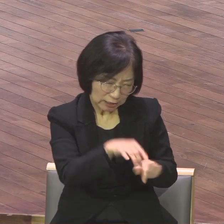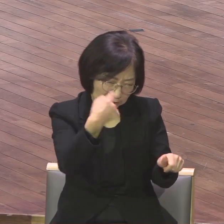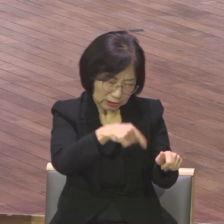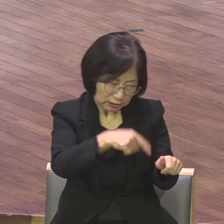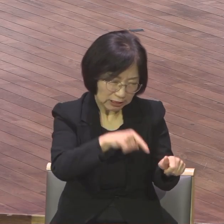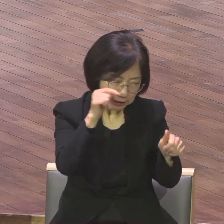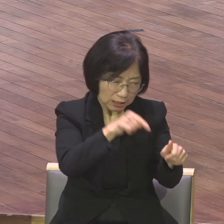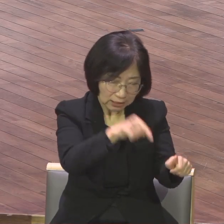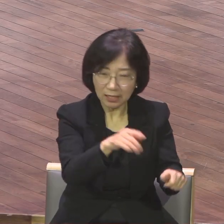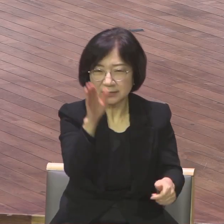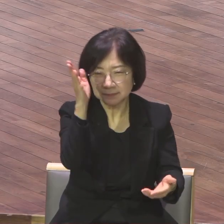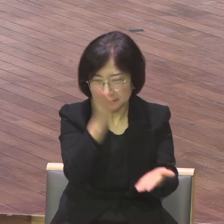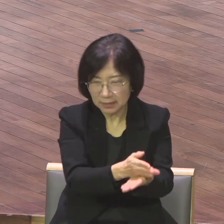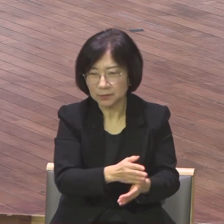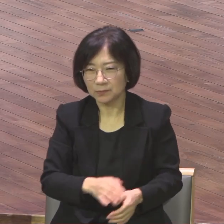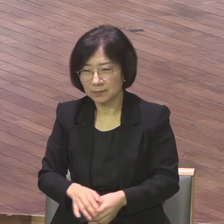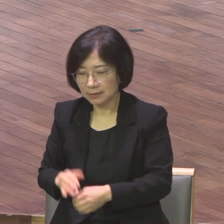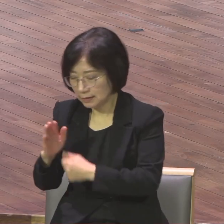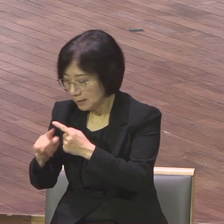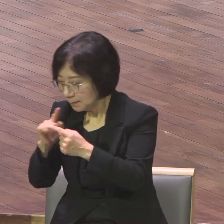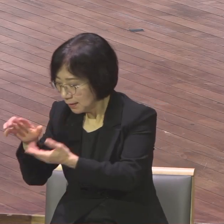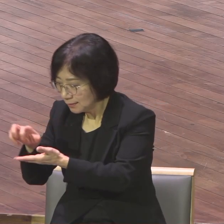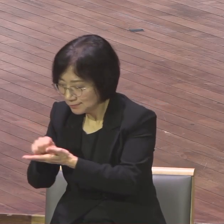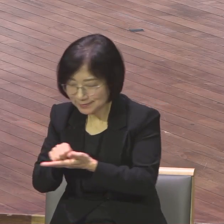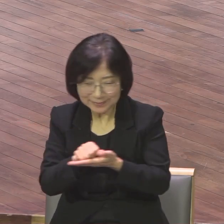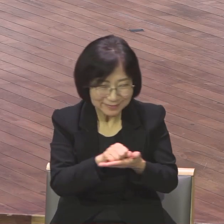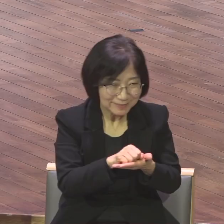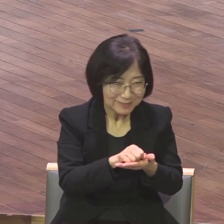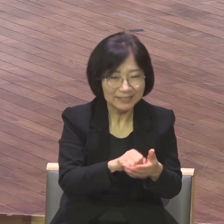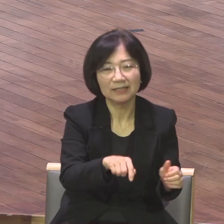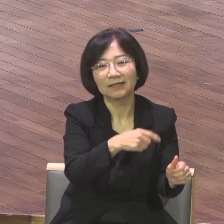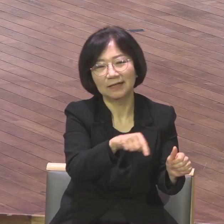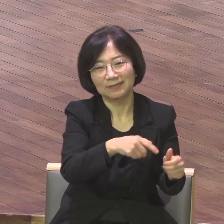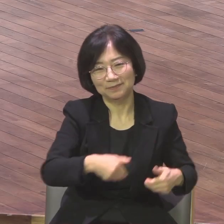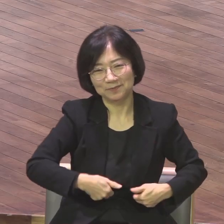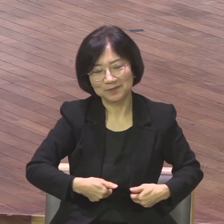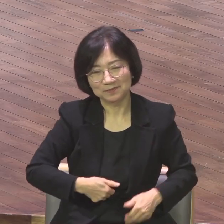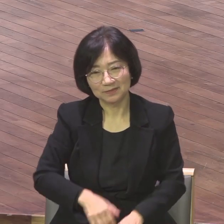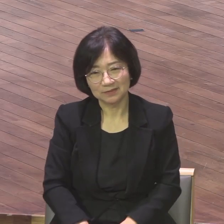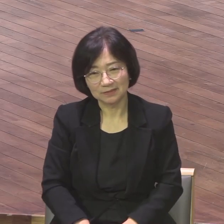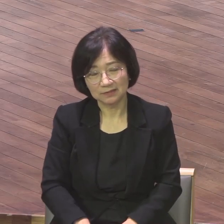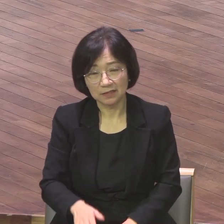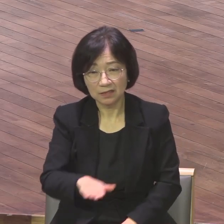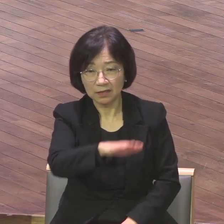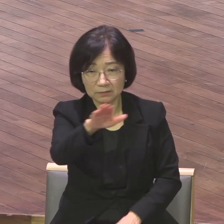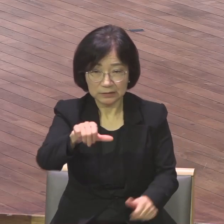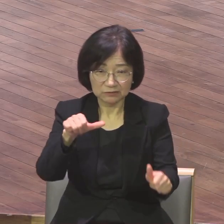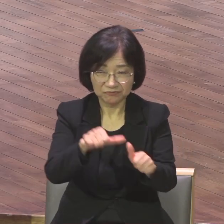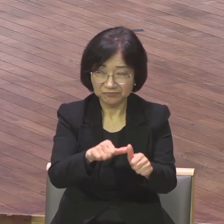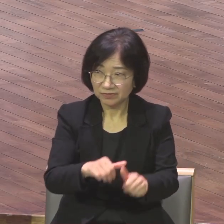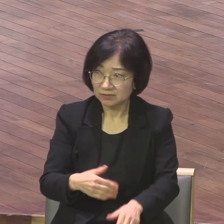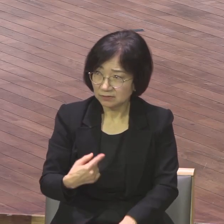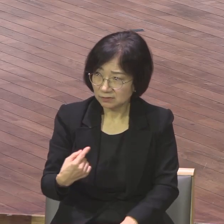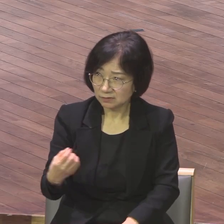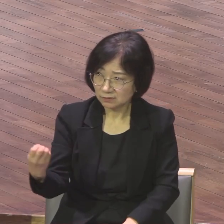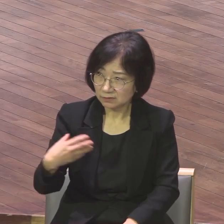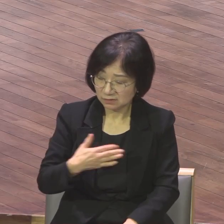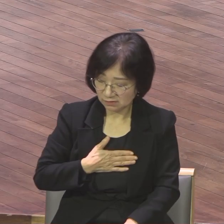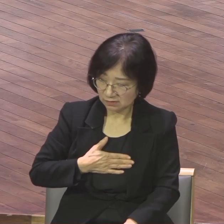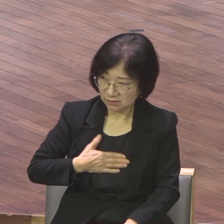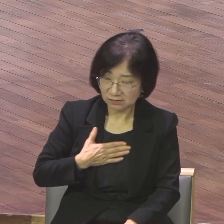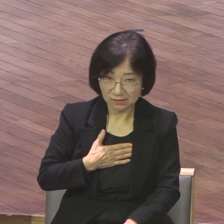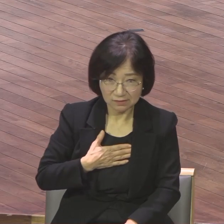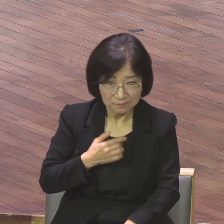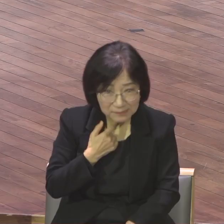싸움 나고 분쟁 일어나고 결과가 안 좋잖아요. 지금까지 해가 뭐 변하는 게 얼마나 있습니까? 말 들어줍니까? 여러분 말 뻘소리인데 뻔한